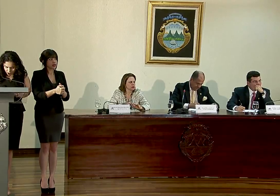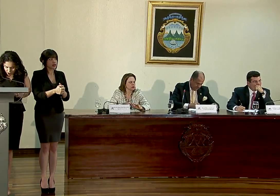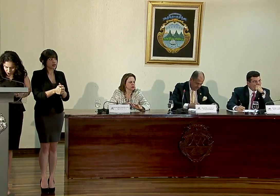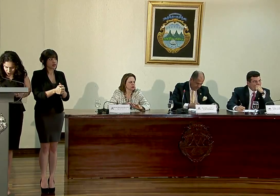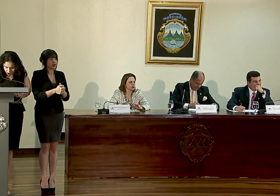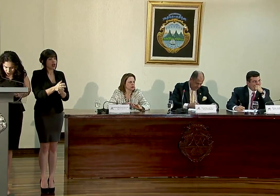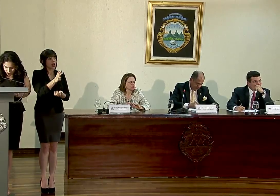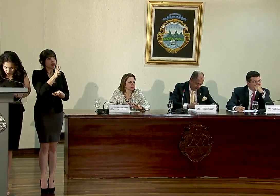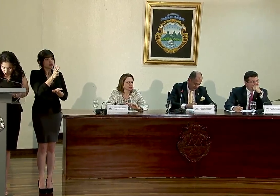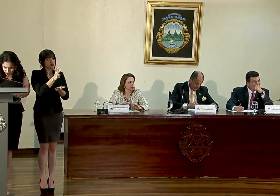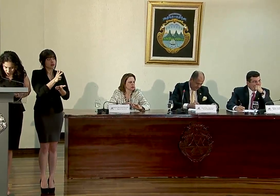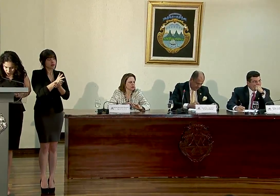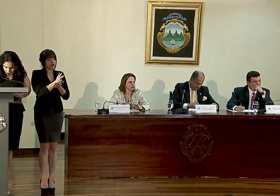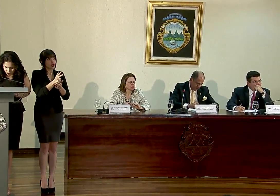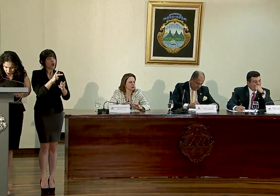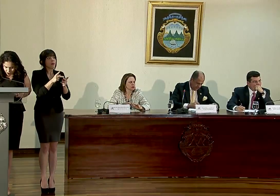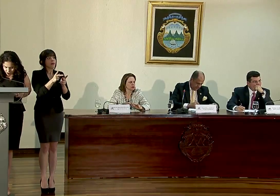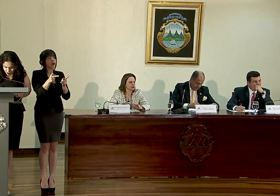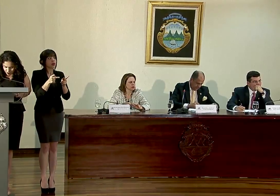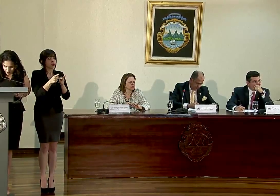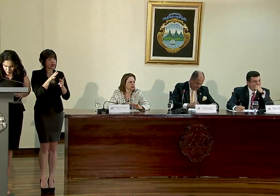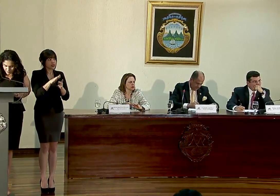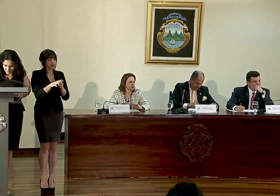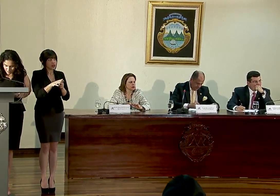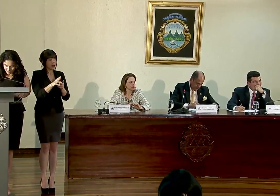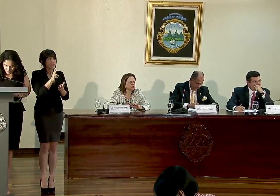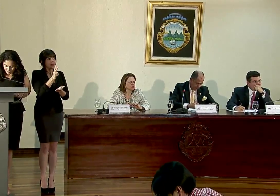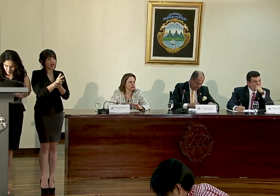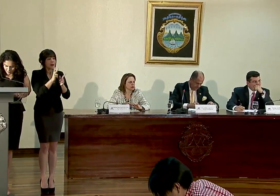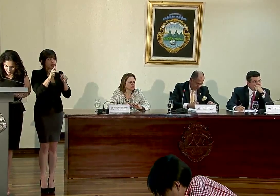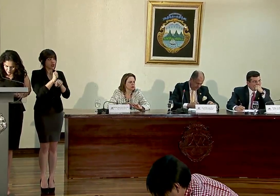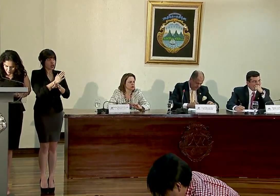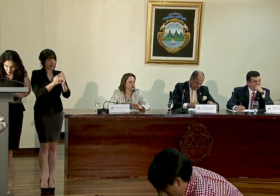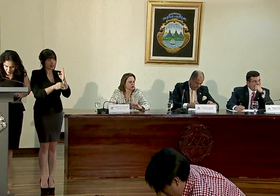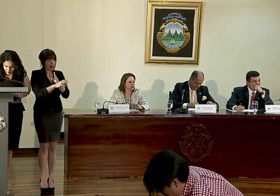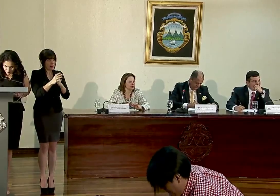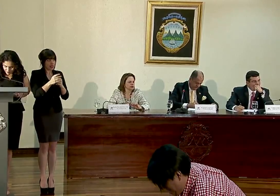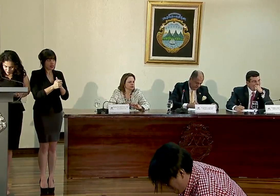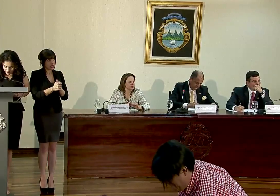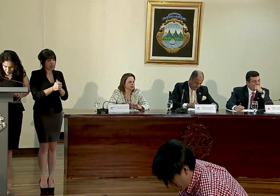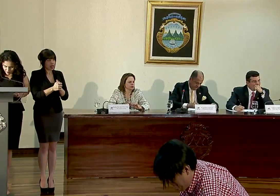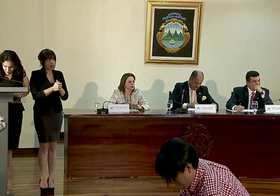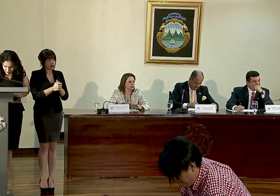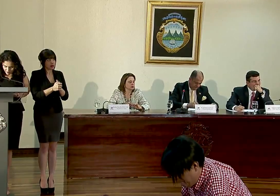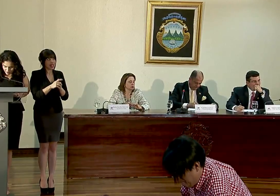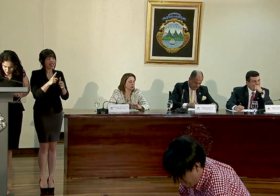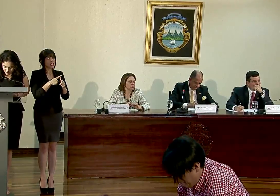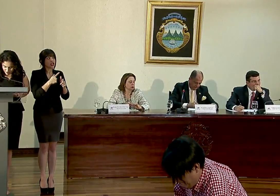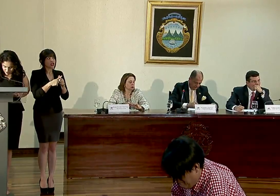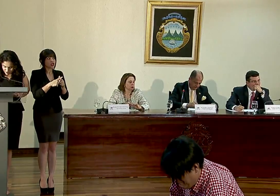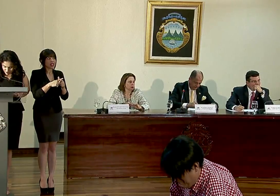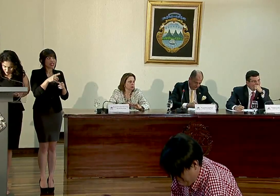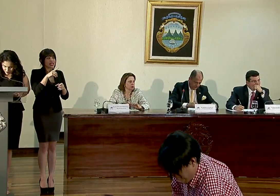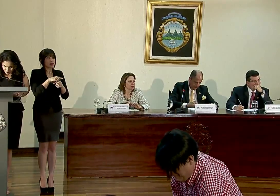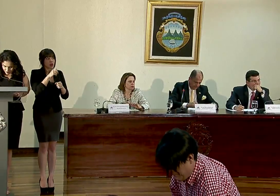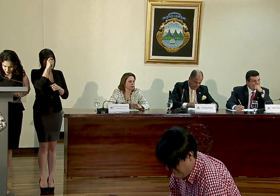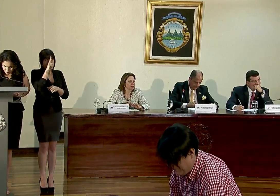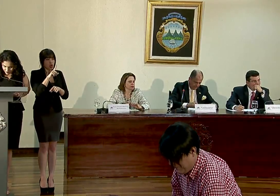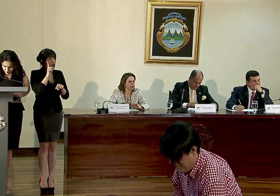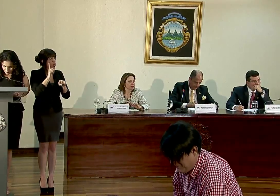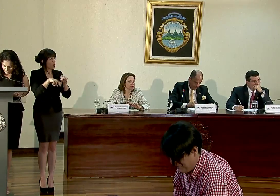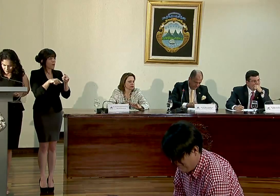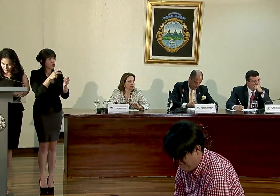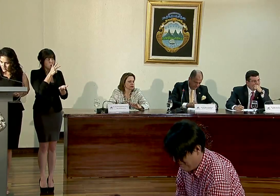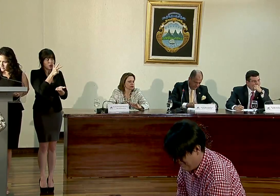que está haciendo, que ocupa el espacio de parqueo de las personas con discapacidad. Entonces, el diputado López no